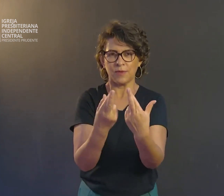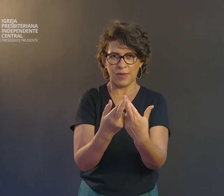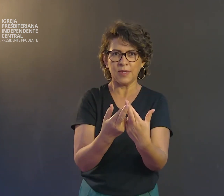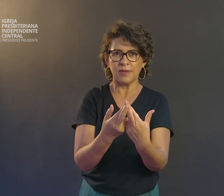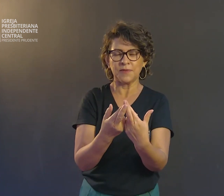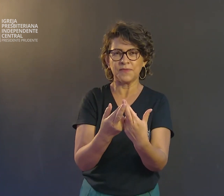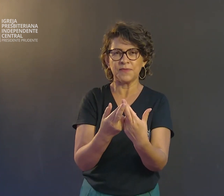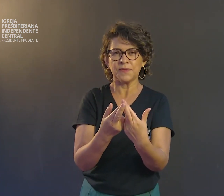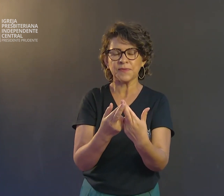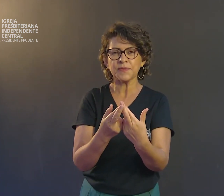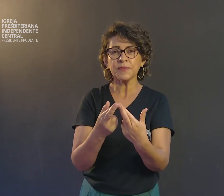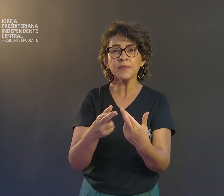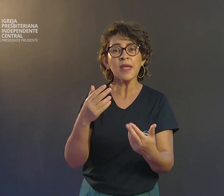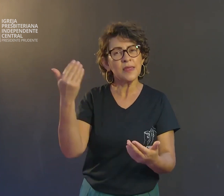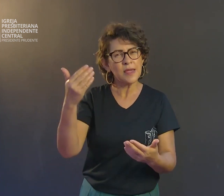Daí em diante, Jesus começou a pregar: